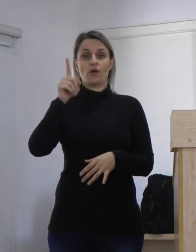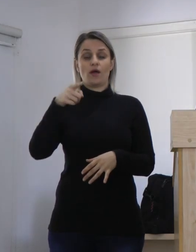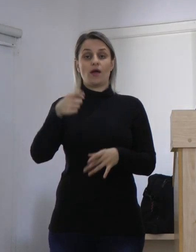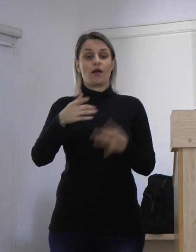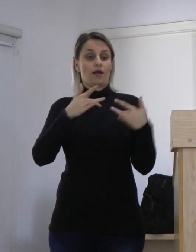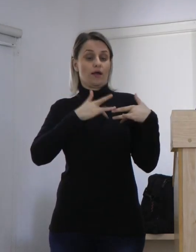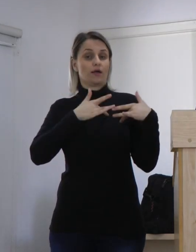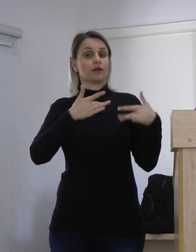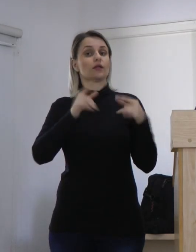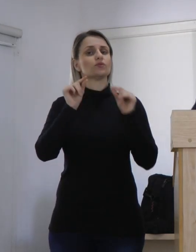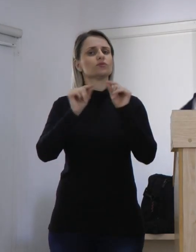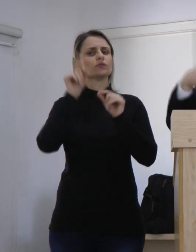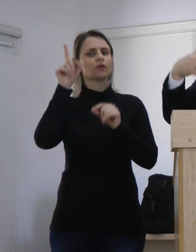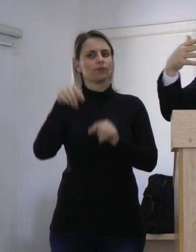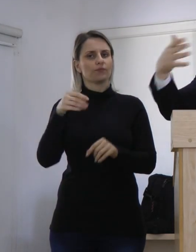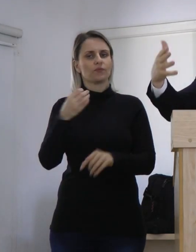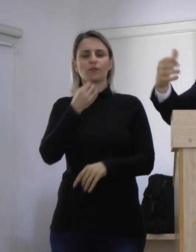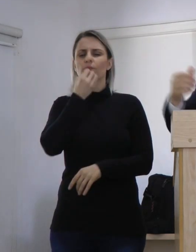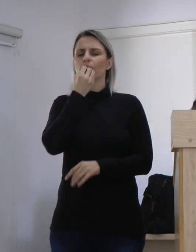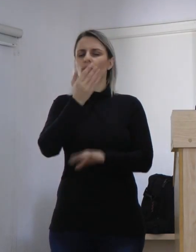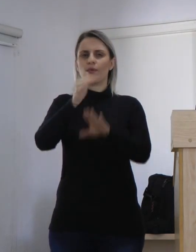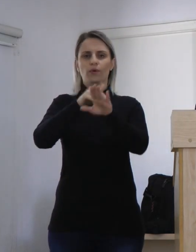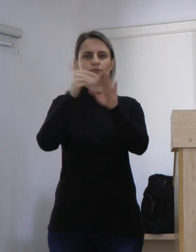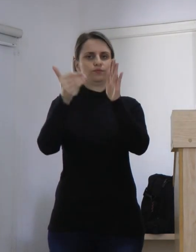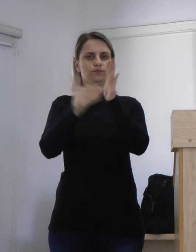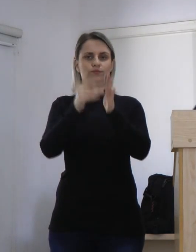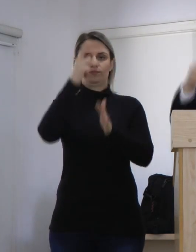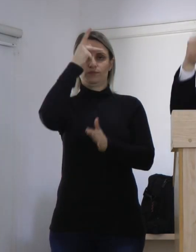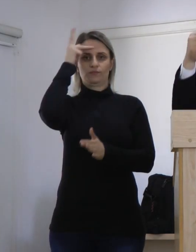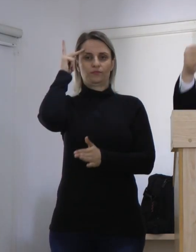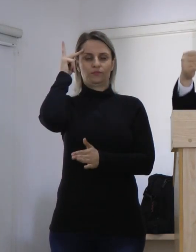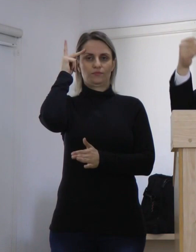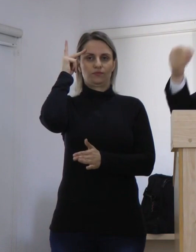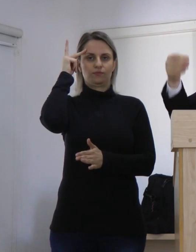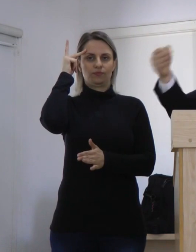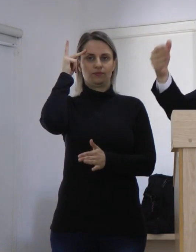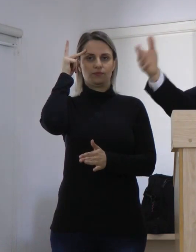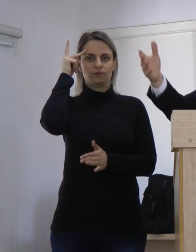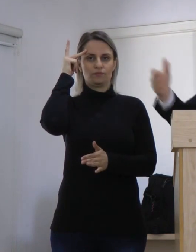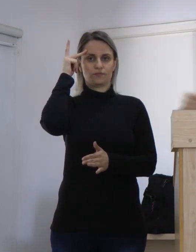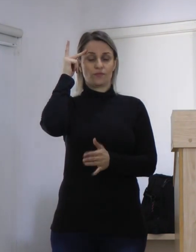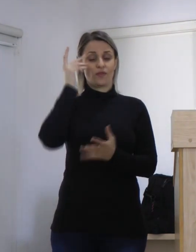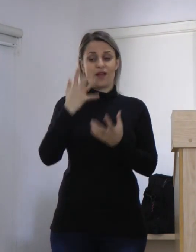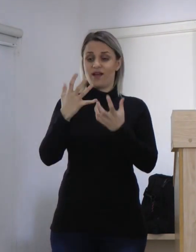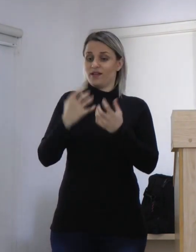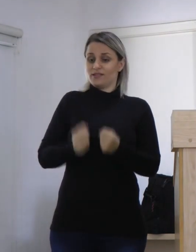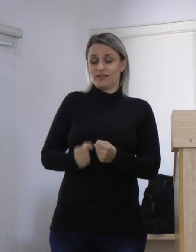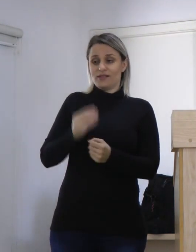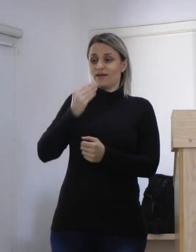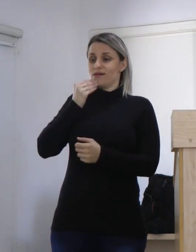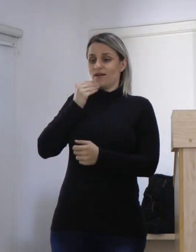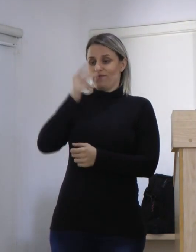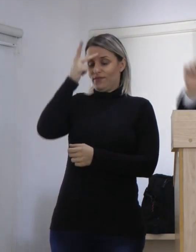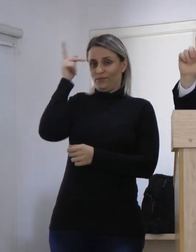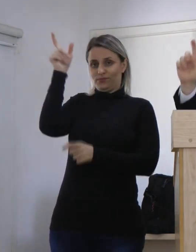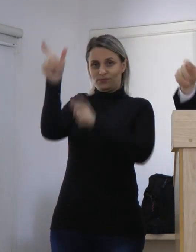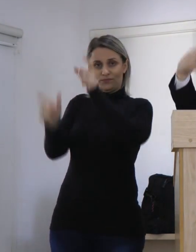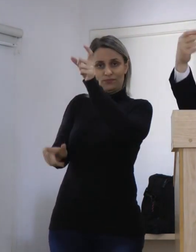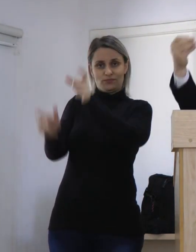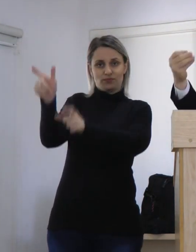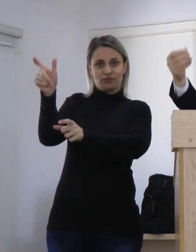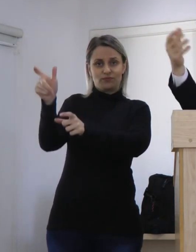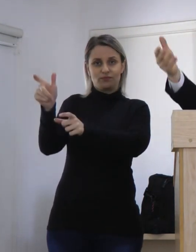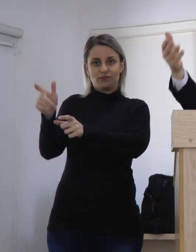todos, ser bom para todos, indulgência para com as imperfeições alheias,